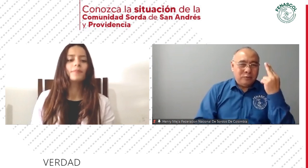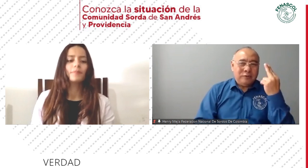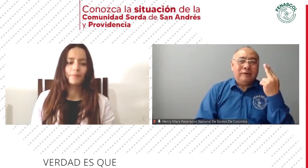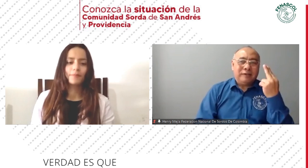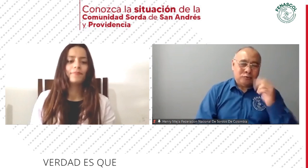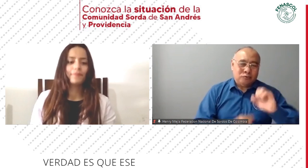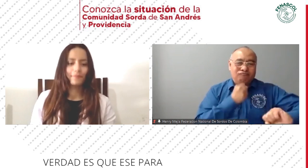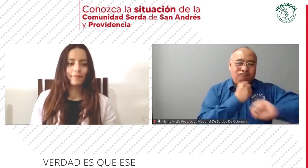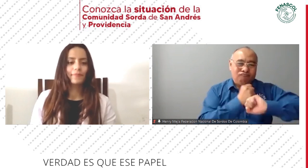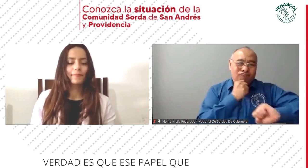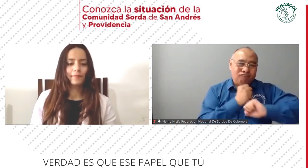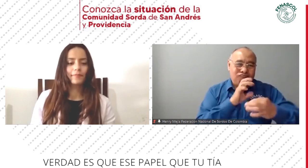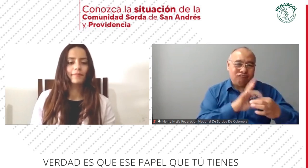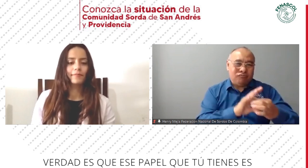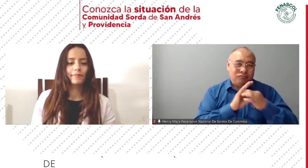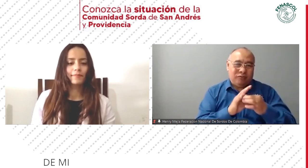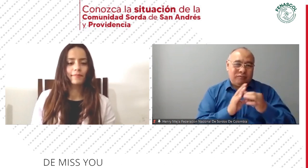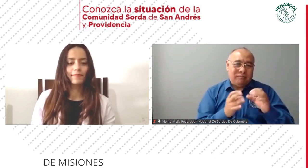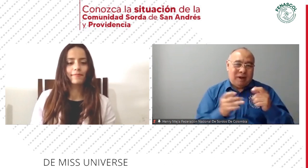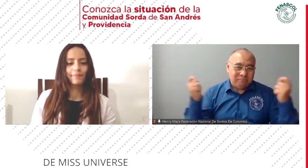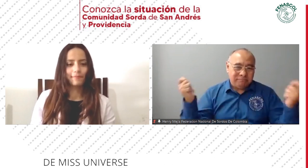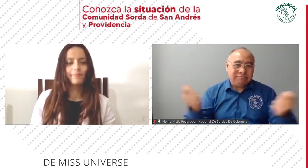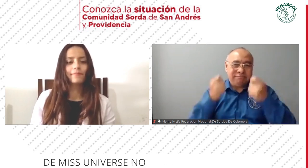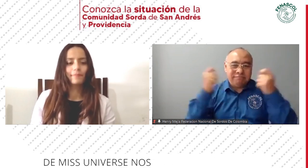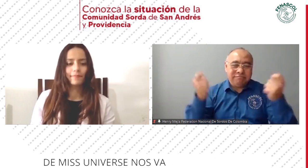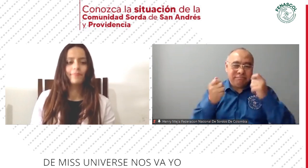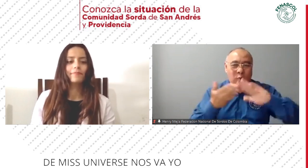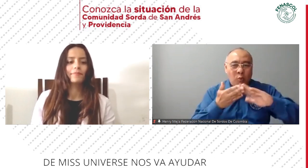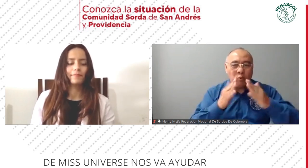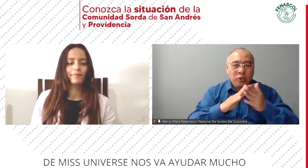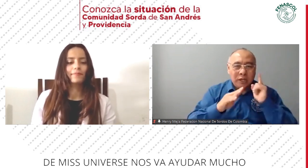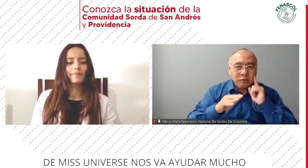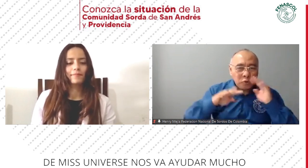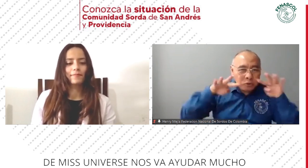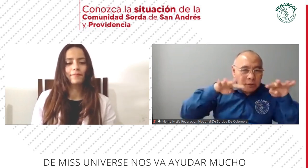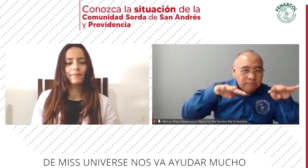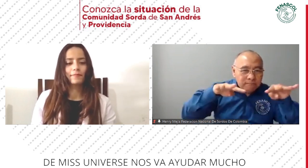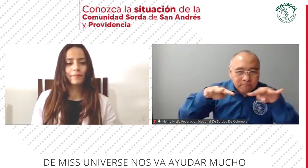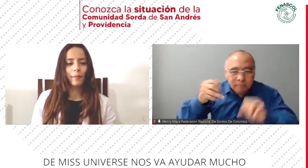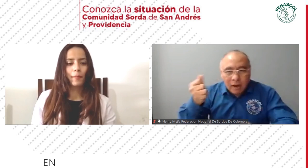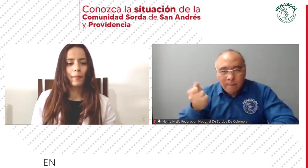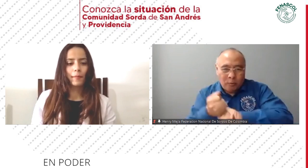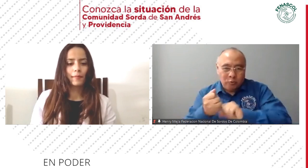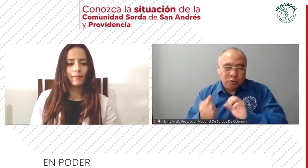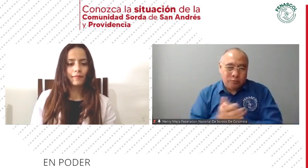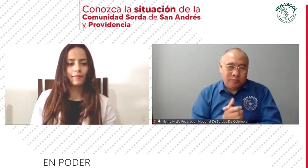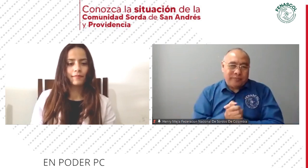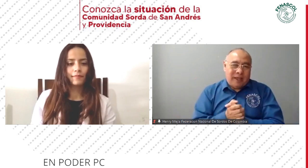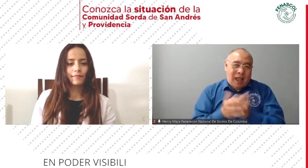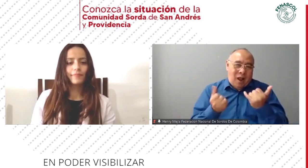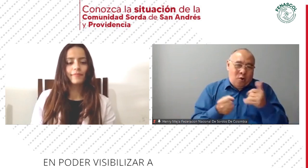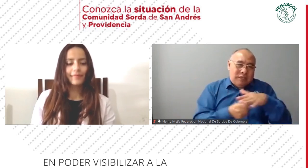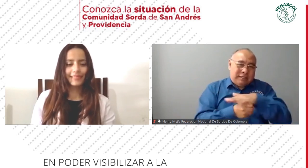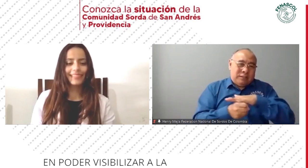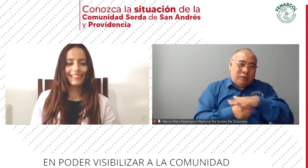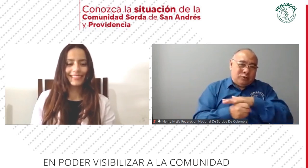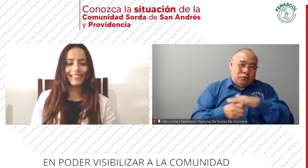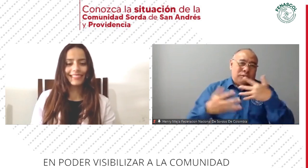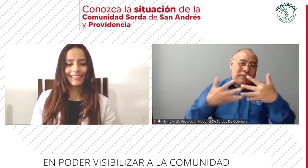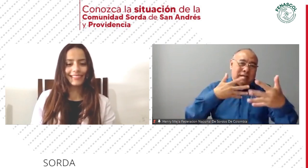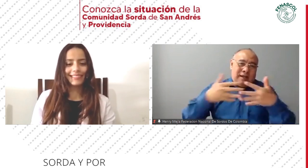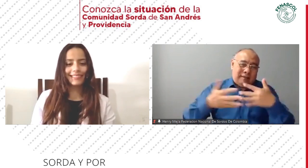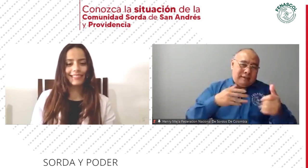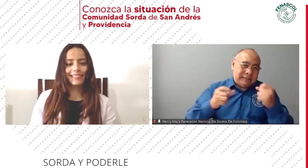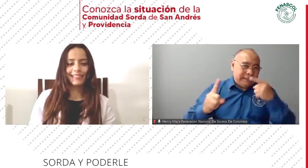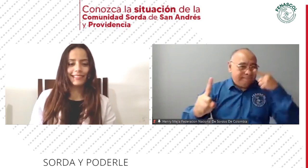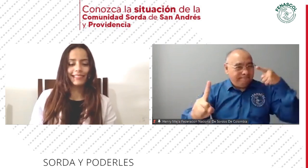es que ese papel que tú tienes es de miss universe nos va a ayudar mucho en poder visibilizar a la comunidad sorda